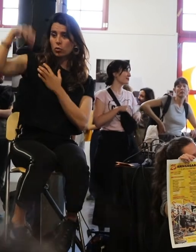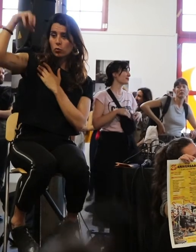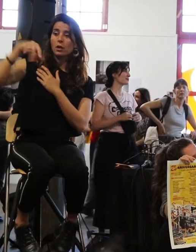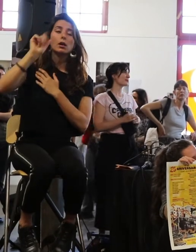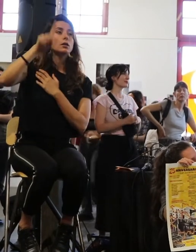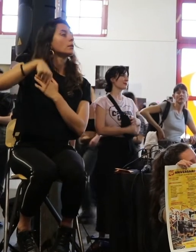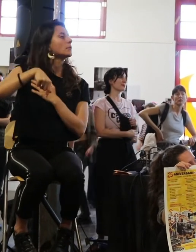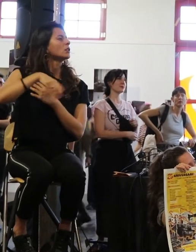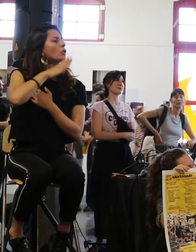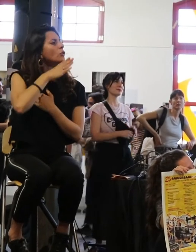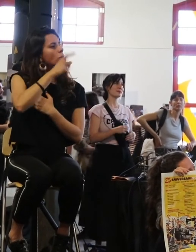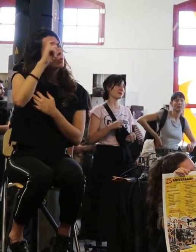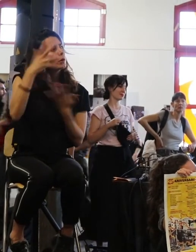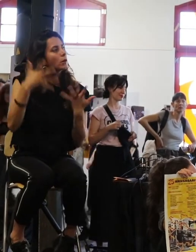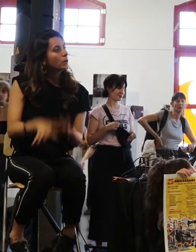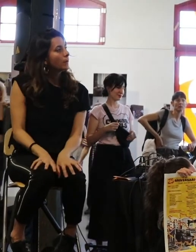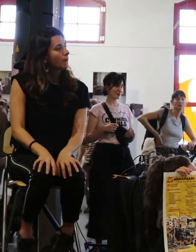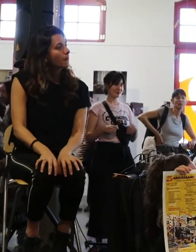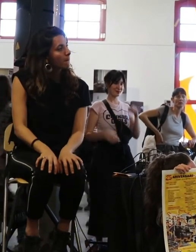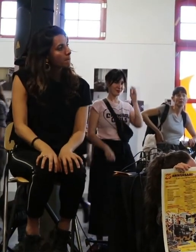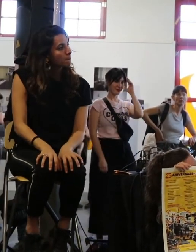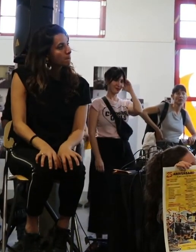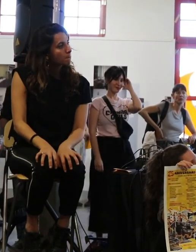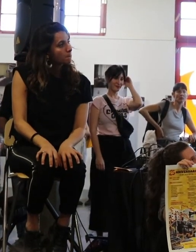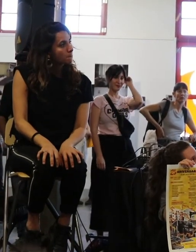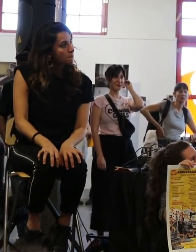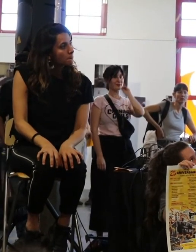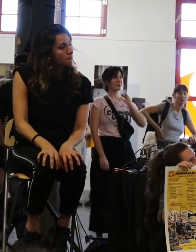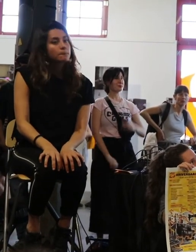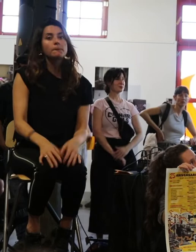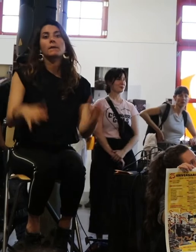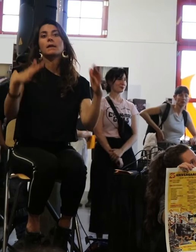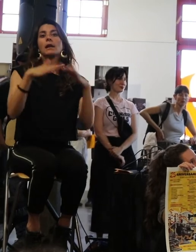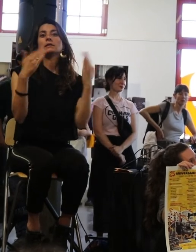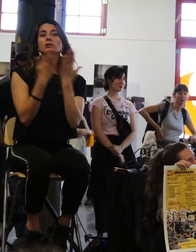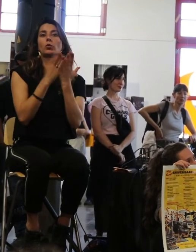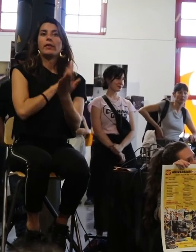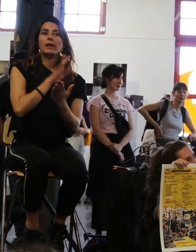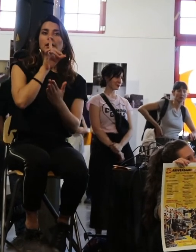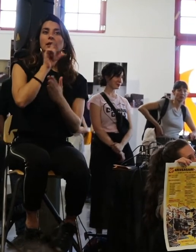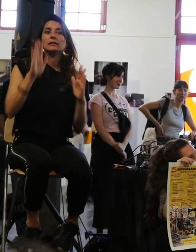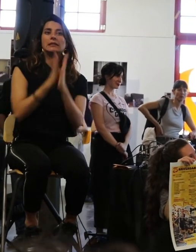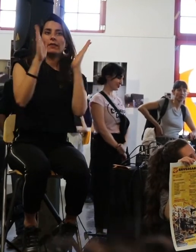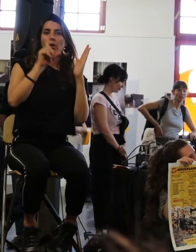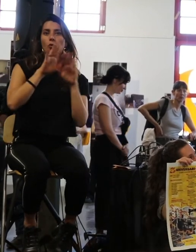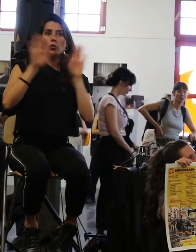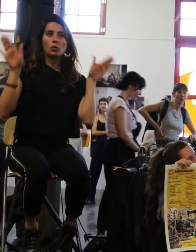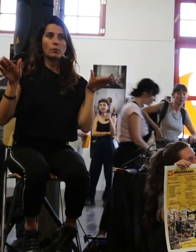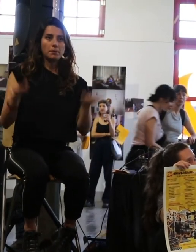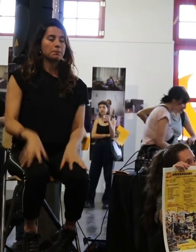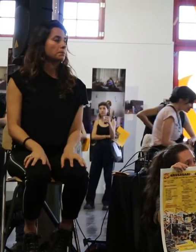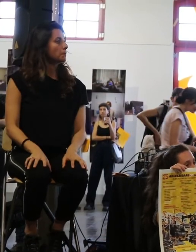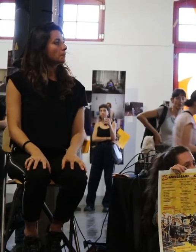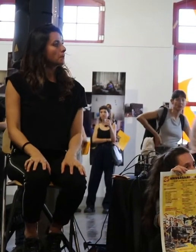no sé, la casa de estudios de Santa Coloma. y había sido mucho más el espacio